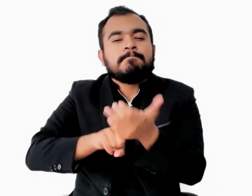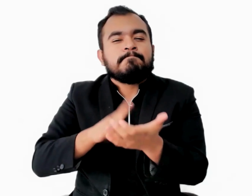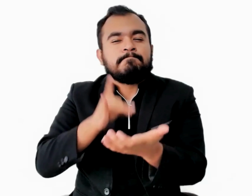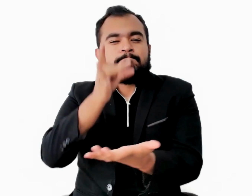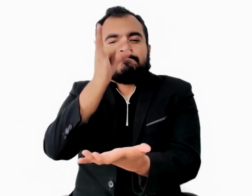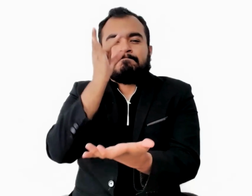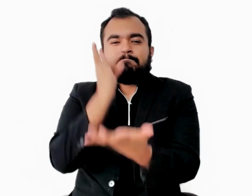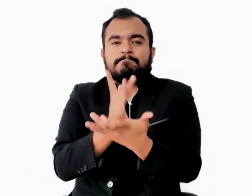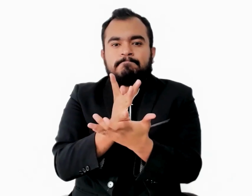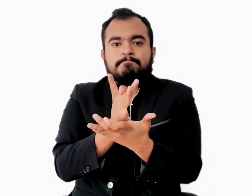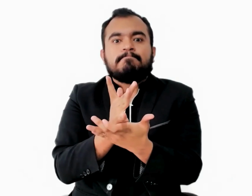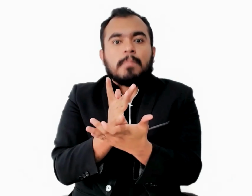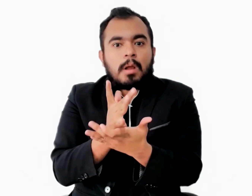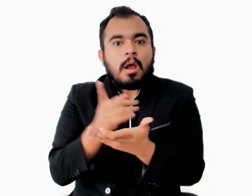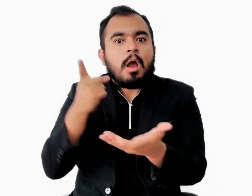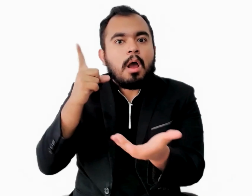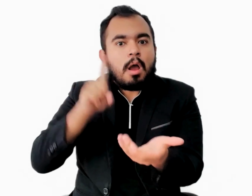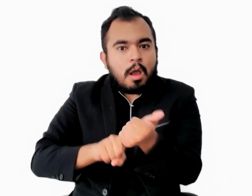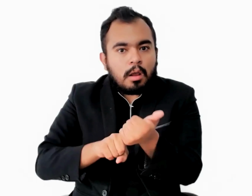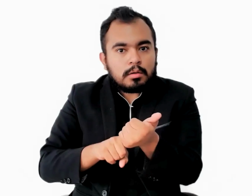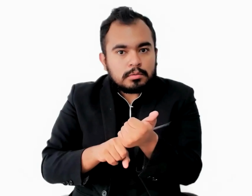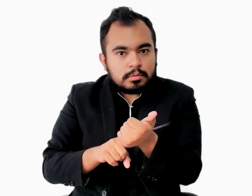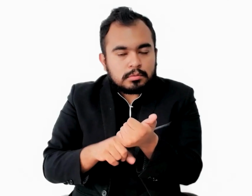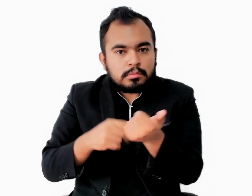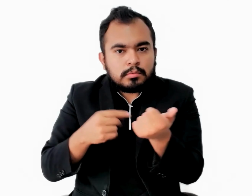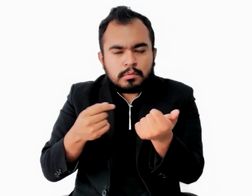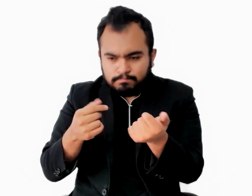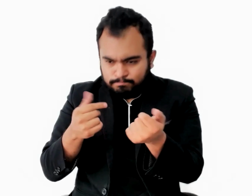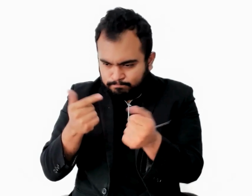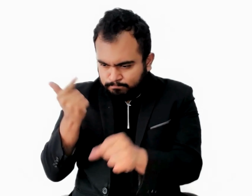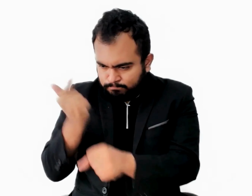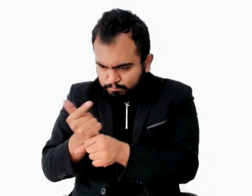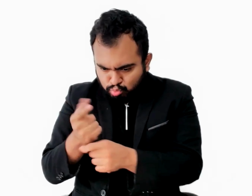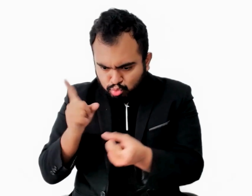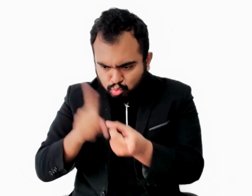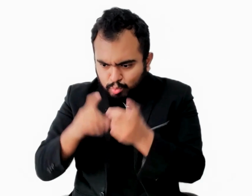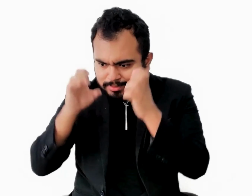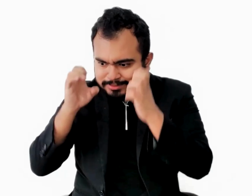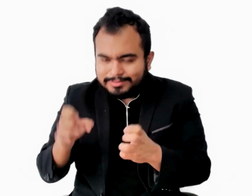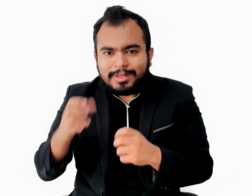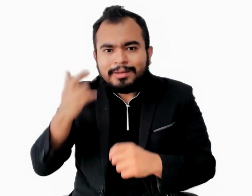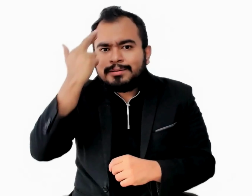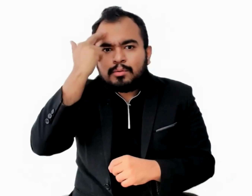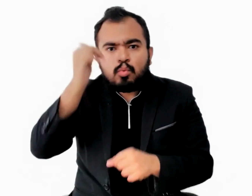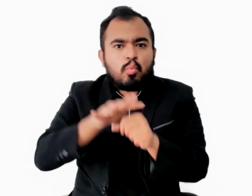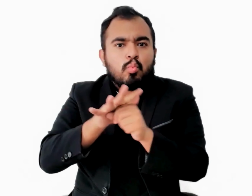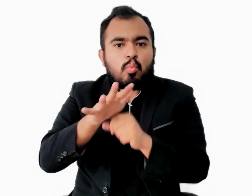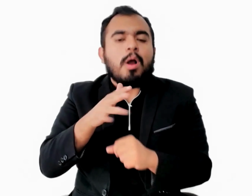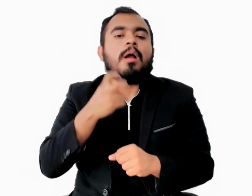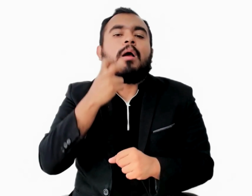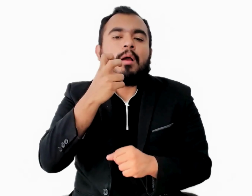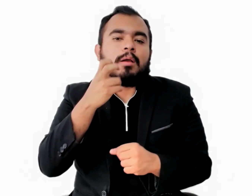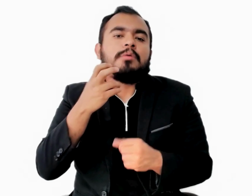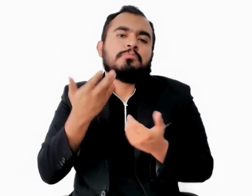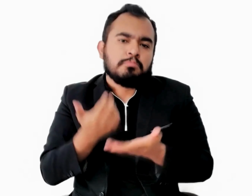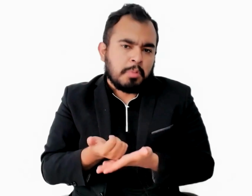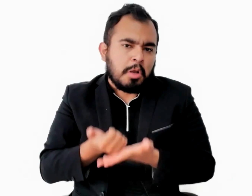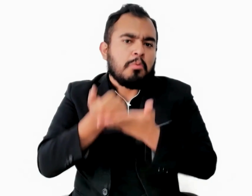que esto te genera y poder identificar un poco de dónde viene, ayuda. Y es estar en el camino, ¿no? Pero al final es